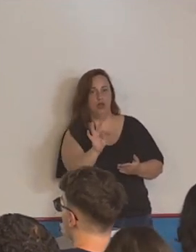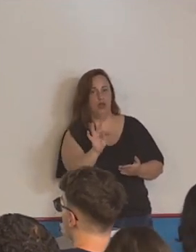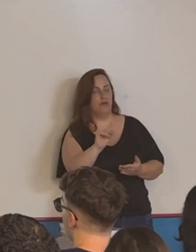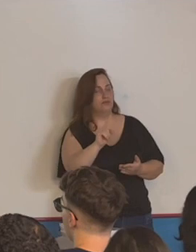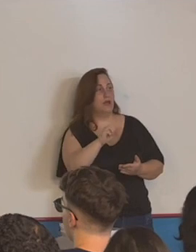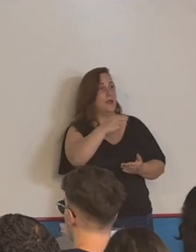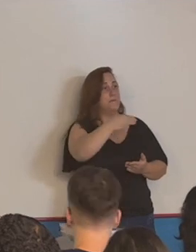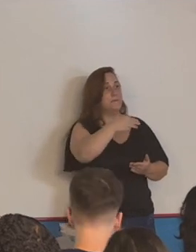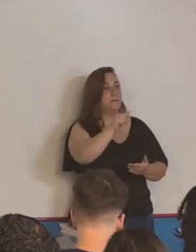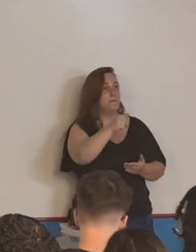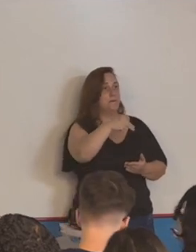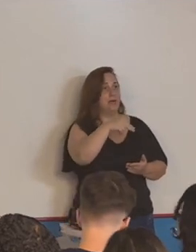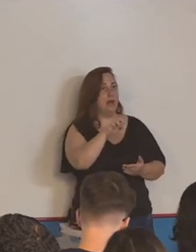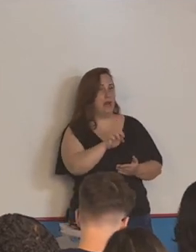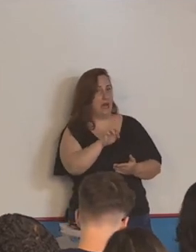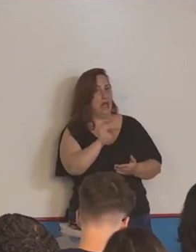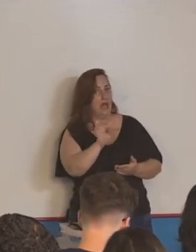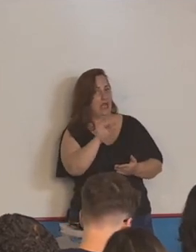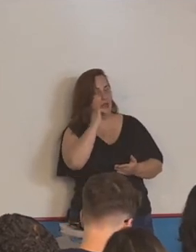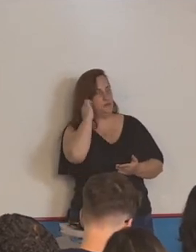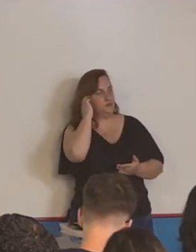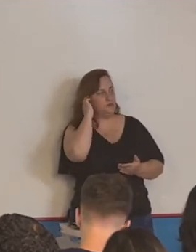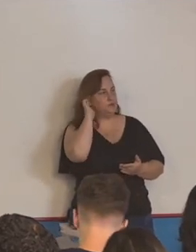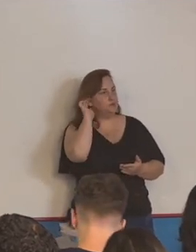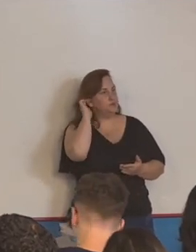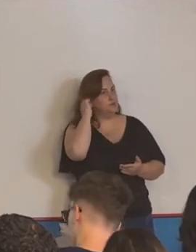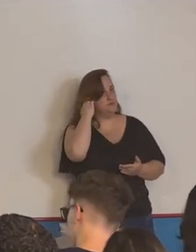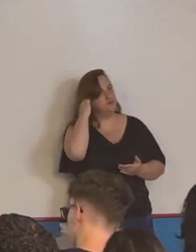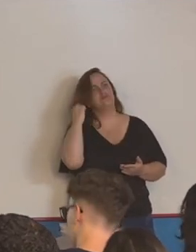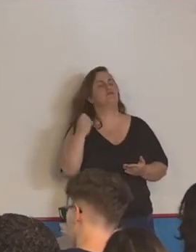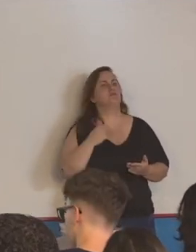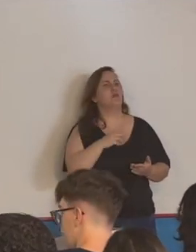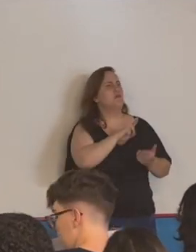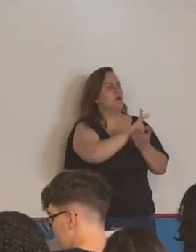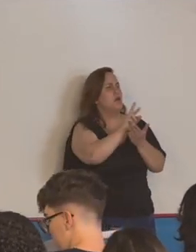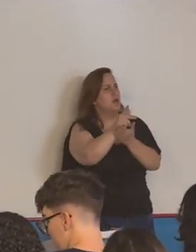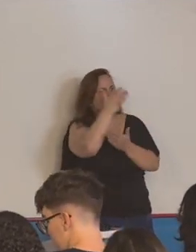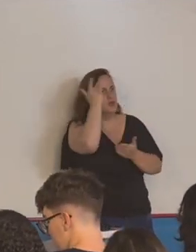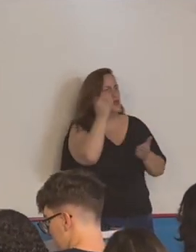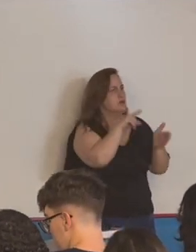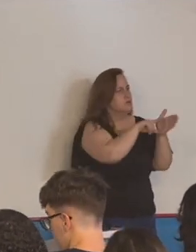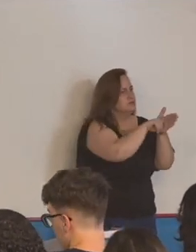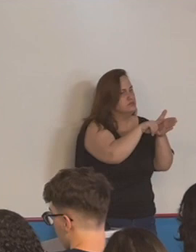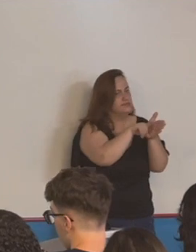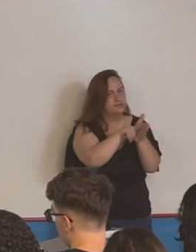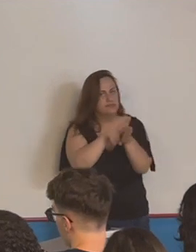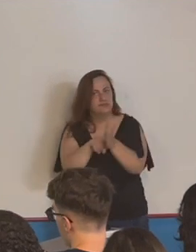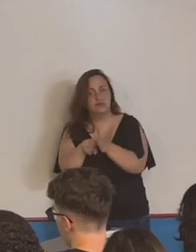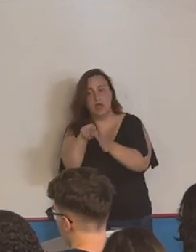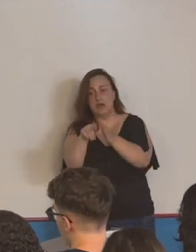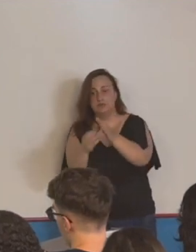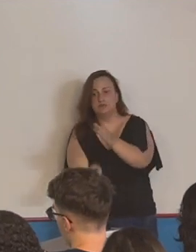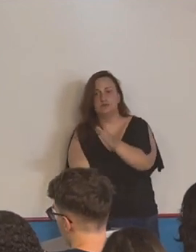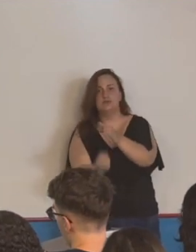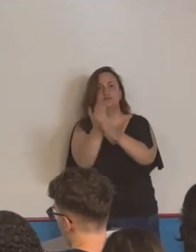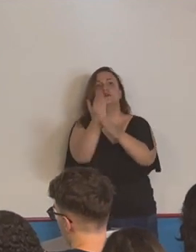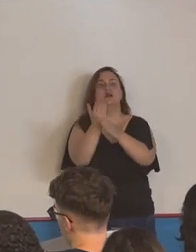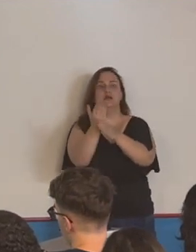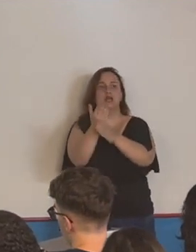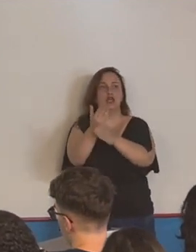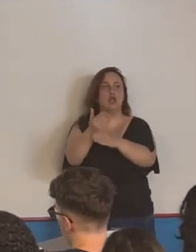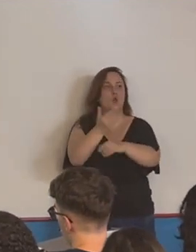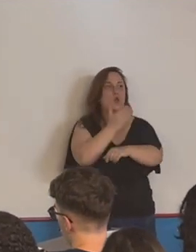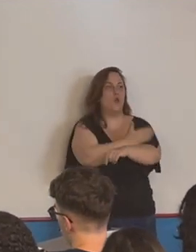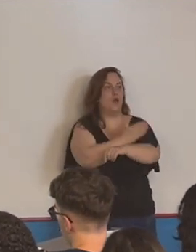Muitos estudiosos e teóricos, historiadores, acreditam que ele foi o fundador da arte moderna. Então, só